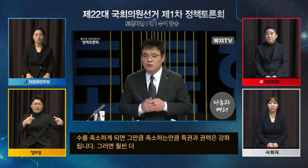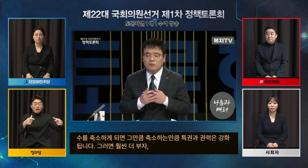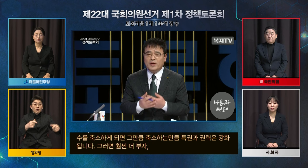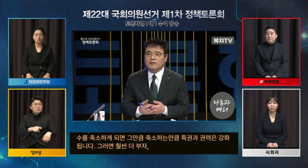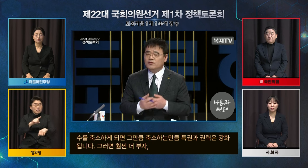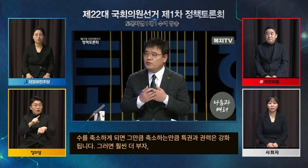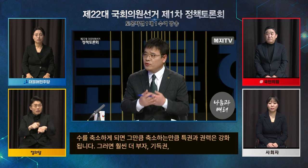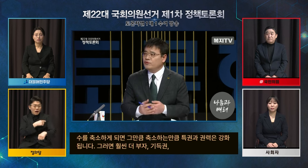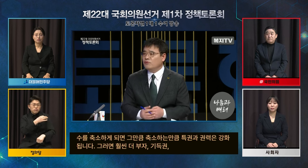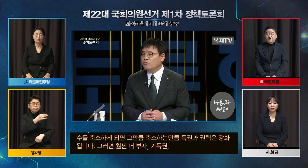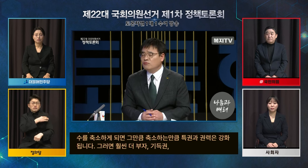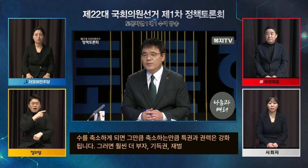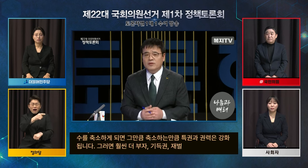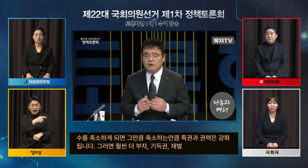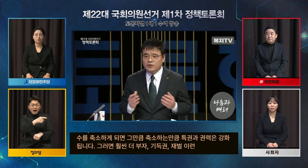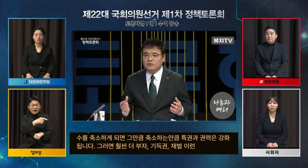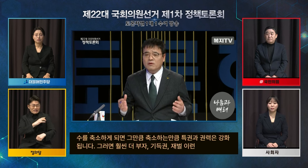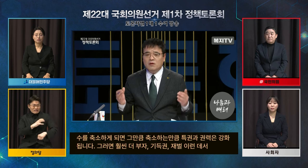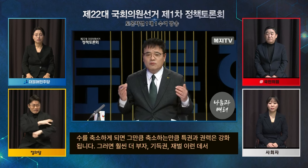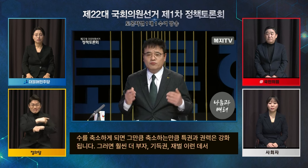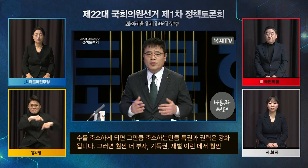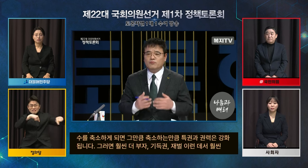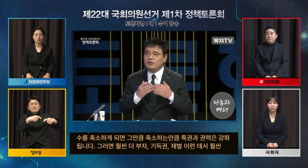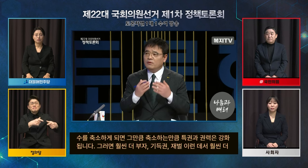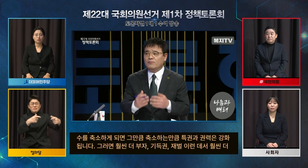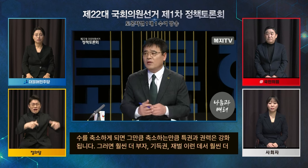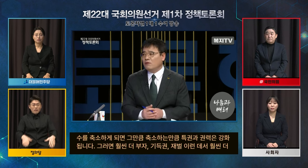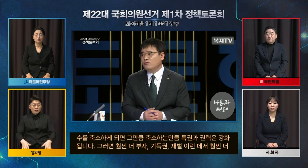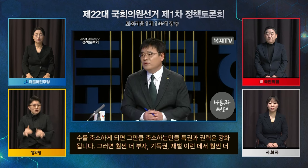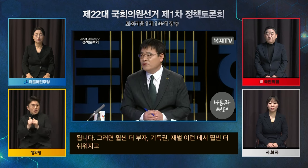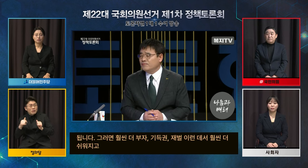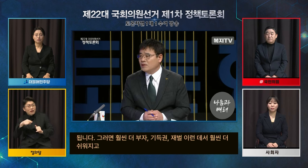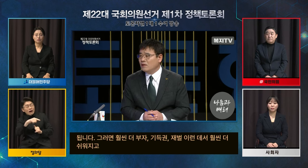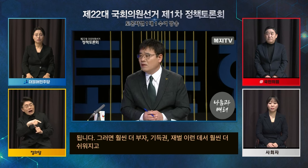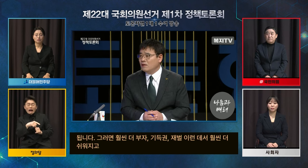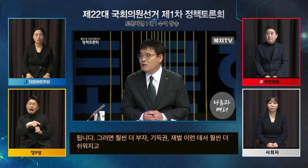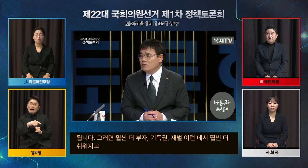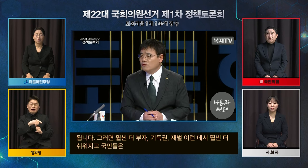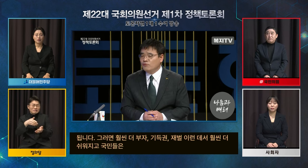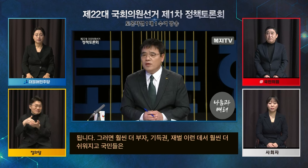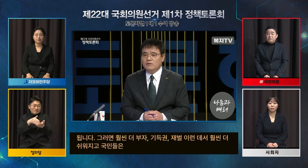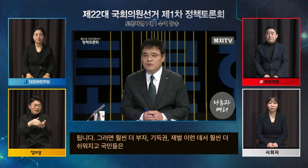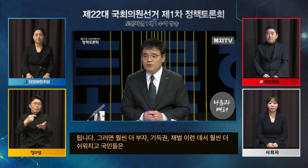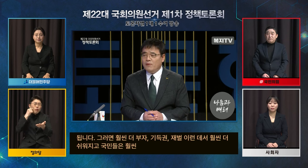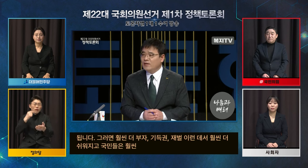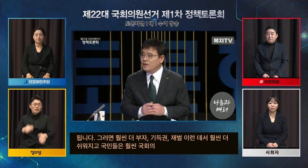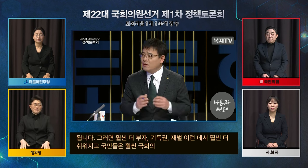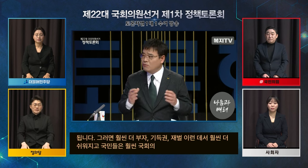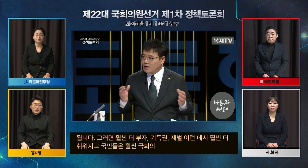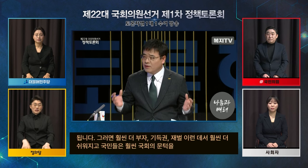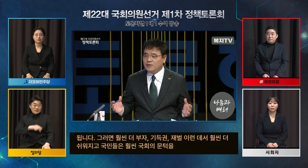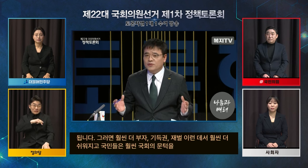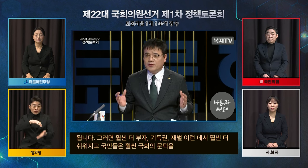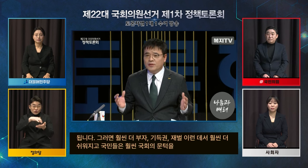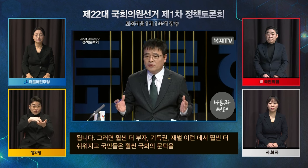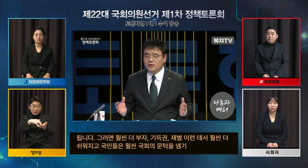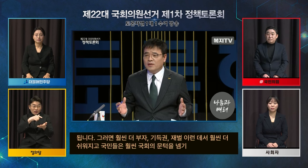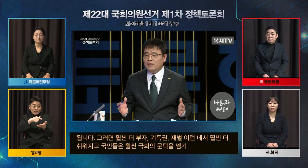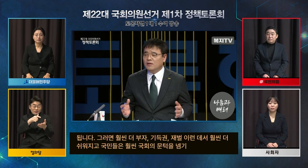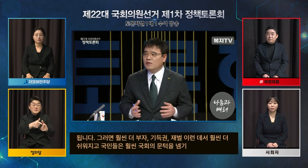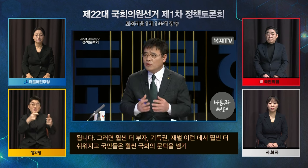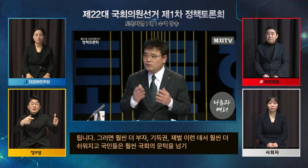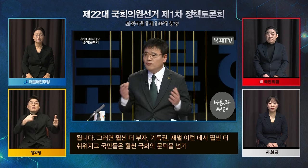이런 데가 훨씬 더 오배하는 것이 치워지고 국민들은 훨씬 더 국회의 문턱을 넘기가 어려워질 것입니다. 국회의원 수의 확대와 관련돼서